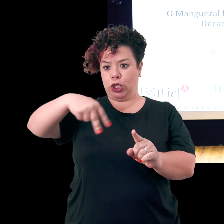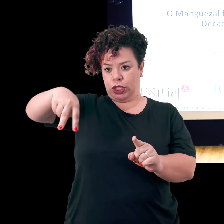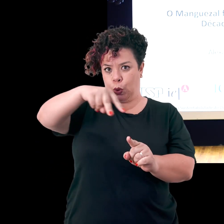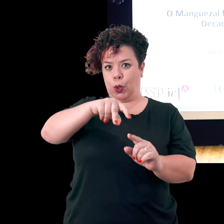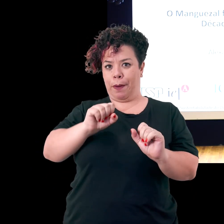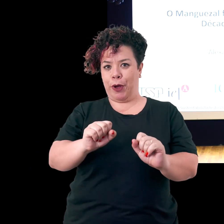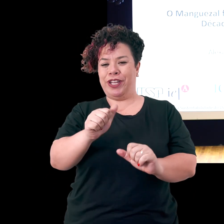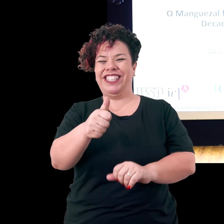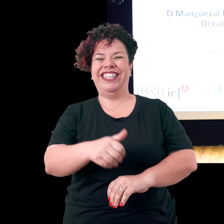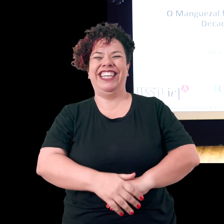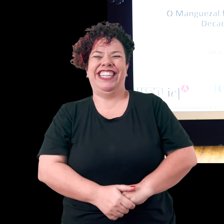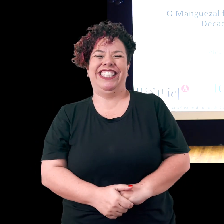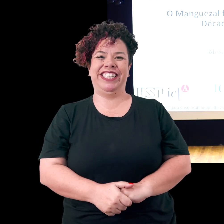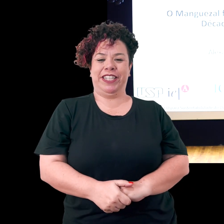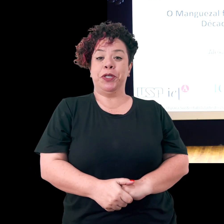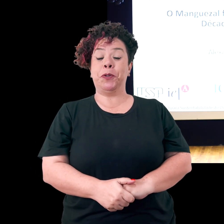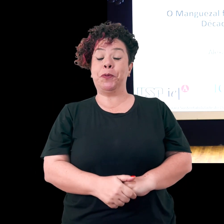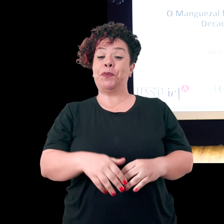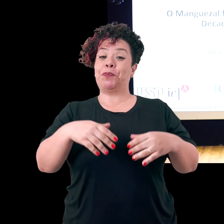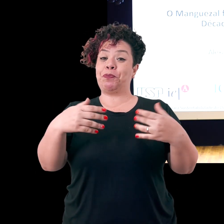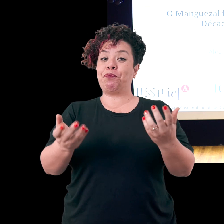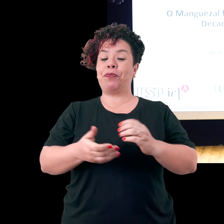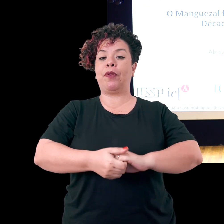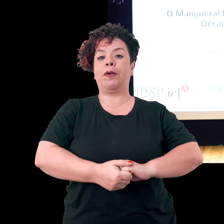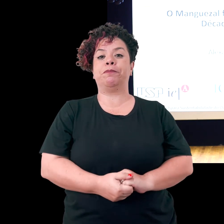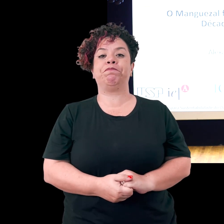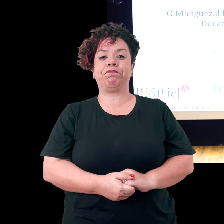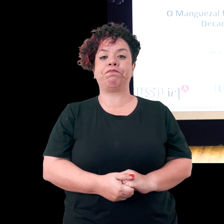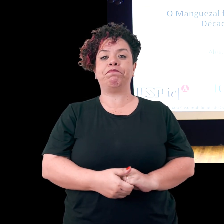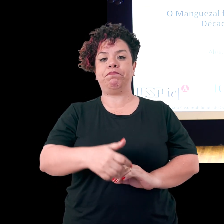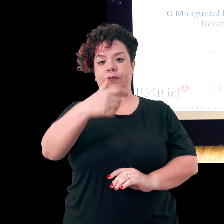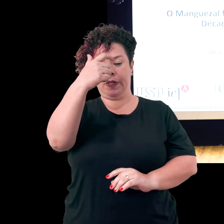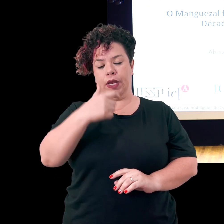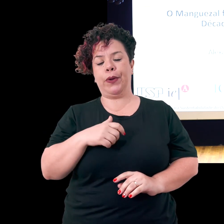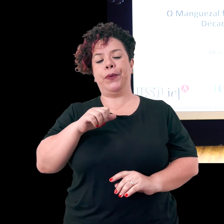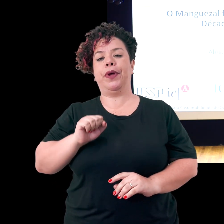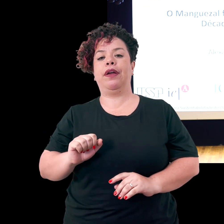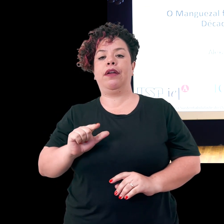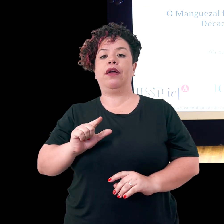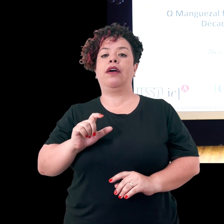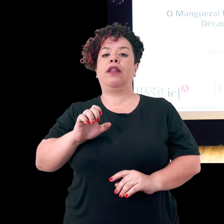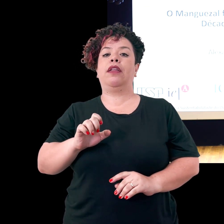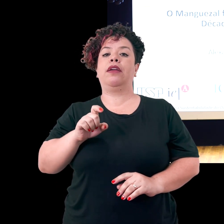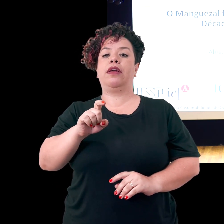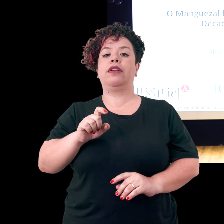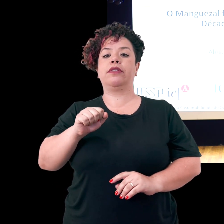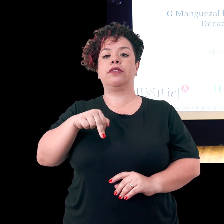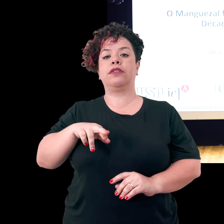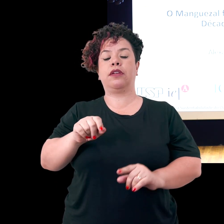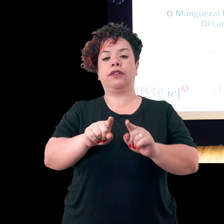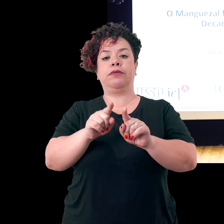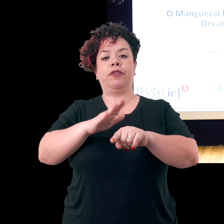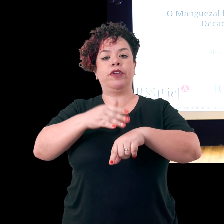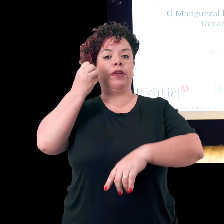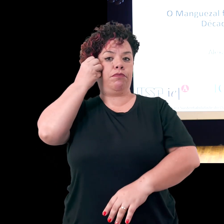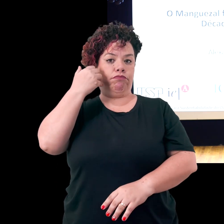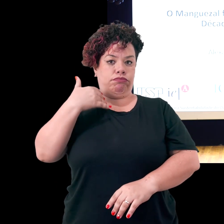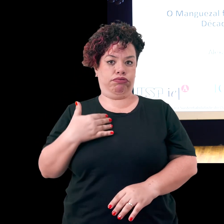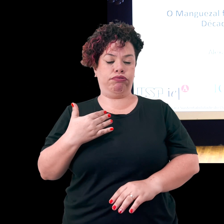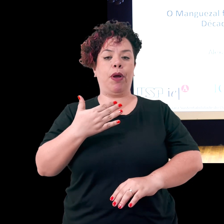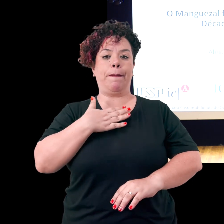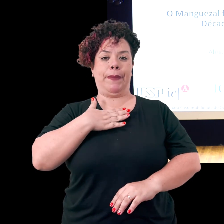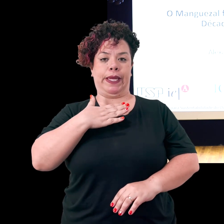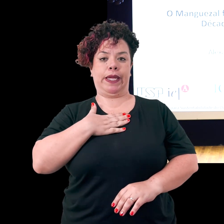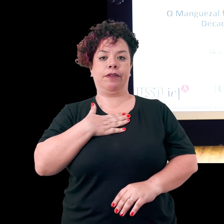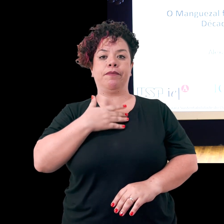Pode circular. Mas, enfim. Bom, Alexander Turra, eu vou fazer minha audiodescrição,